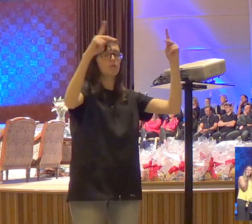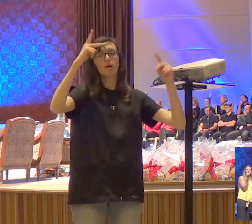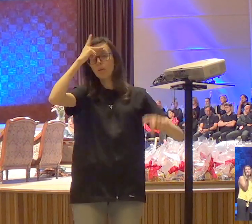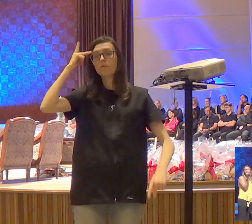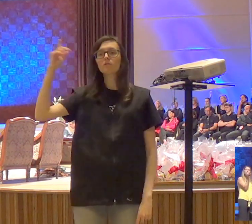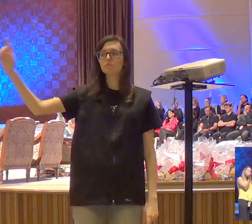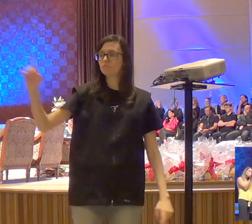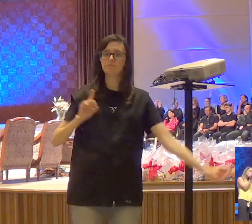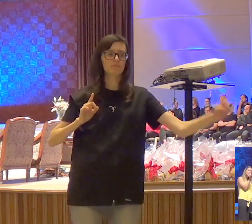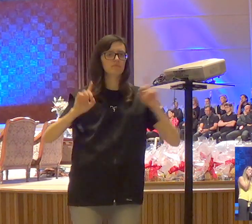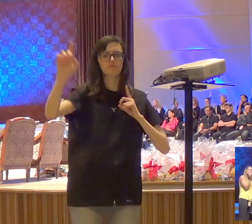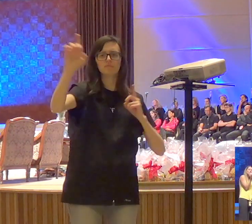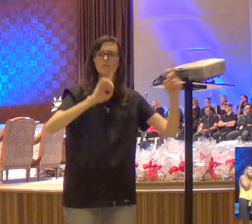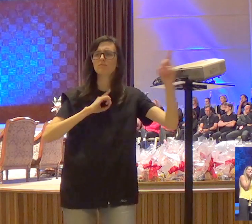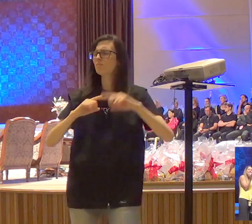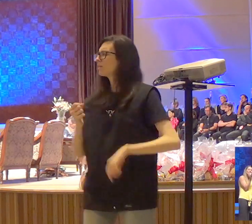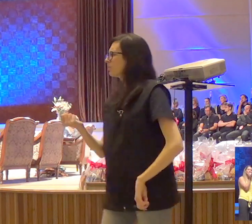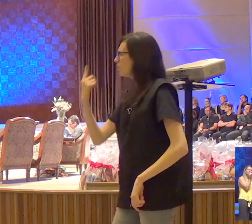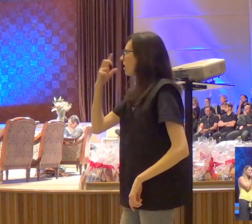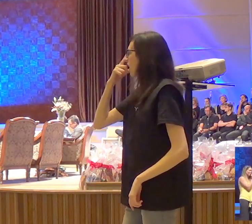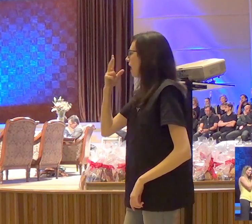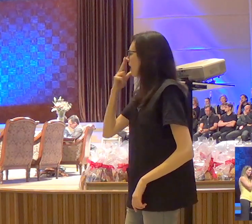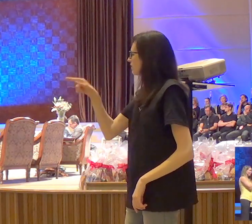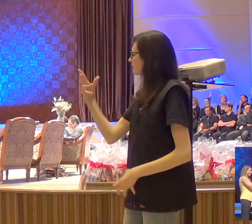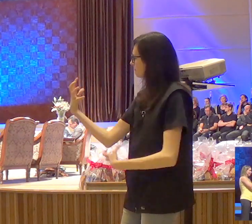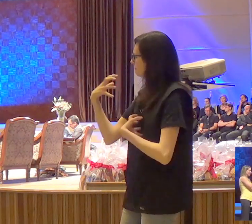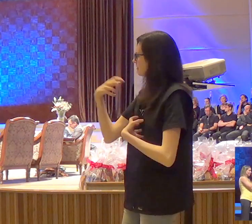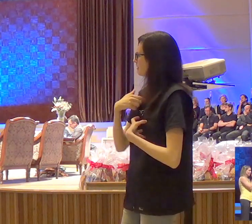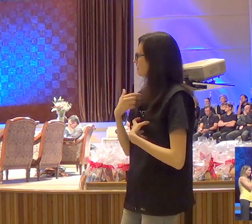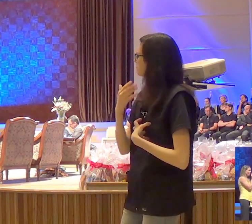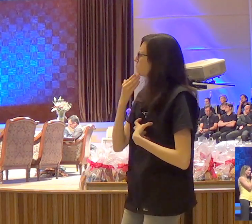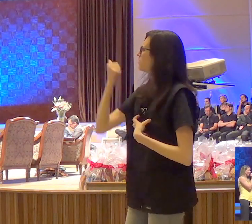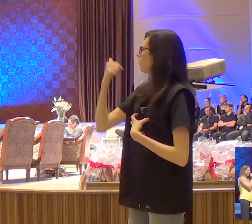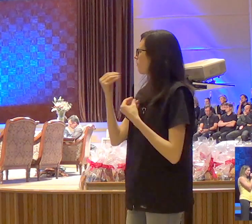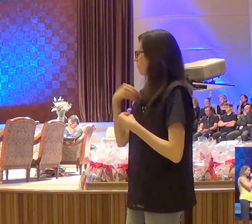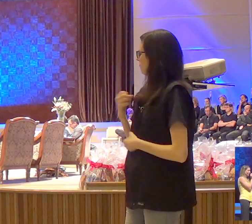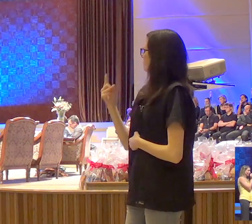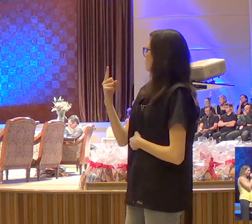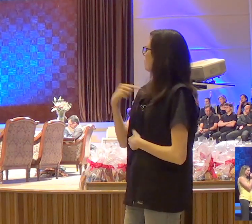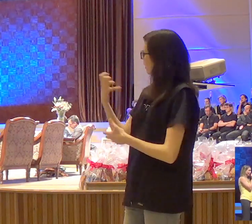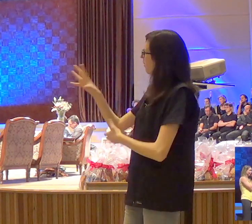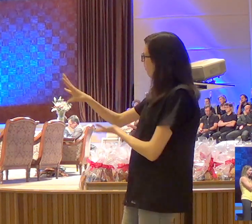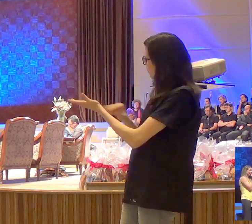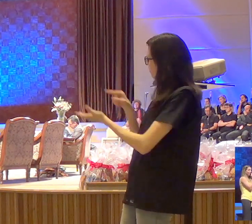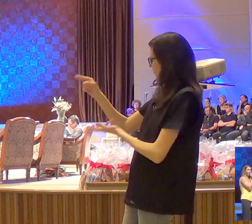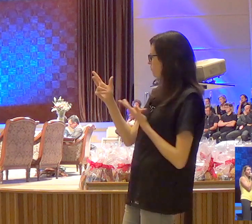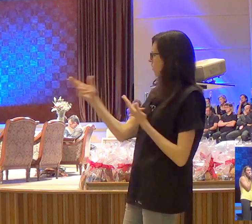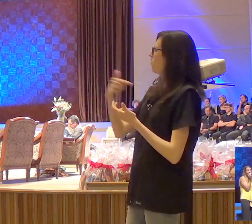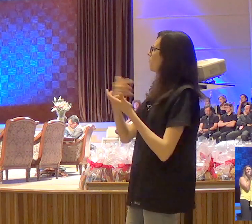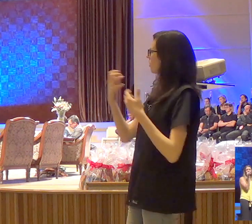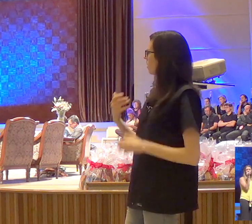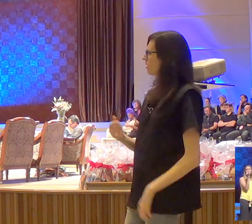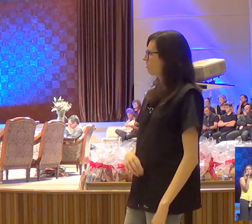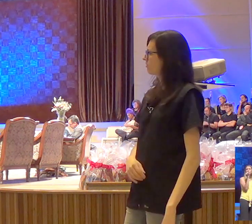vêm e falam para ela, "Puxa, como eu fiquei inspirado." And I say, "Great. Inspired to do what?"